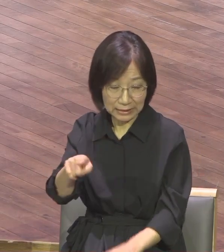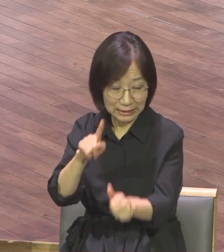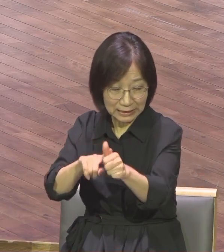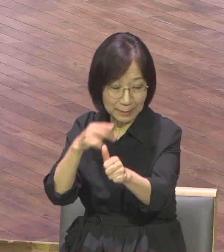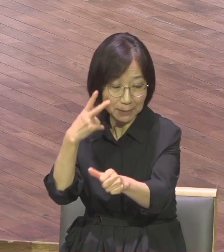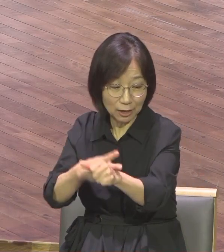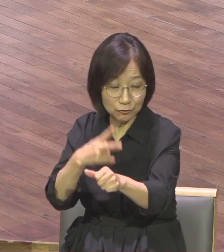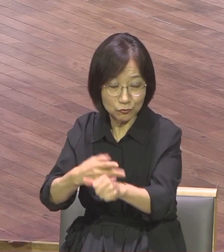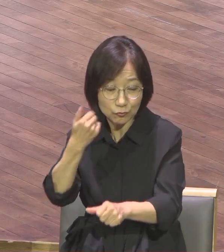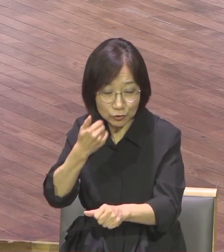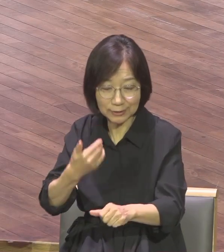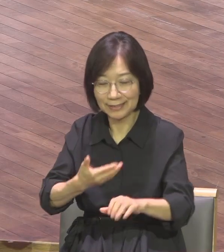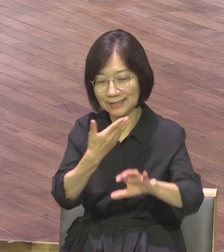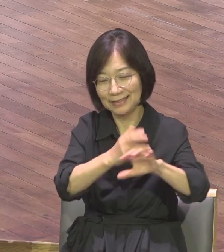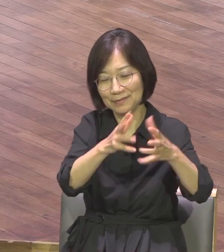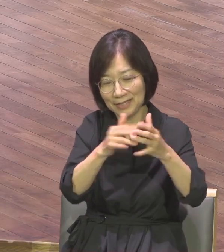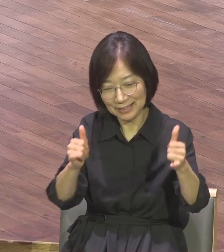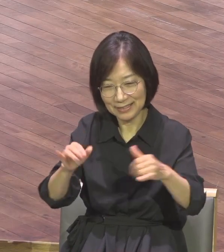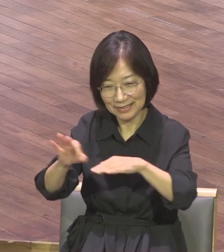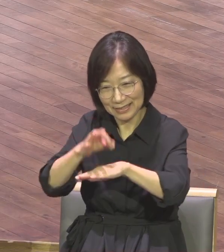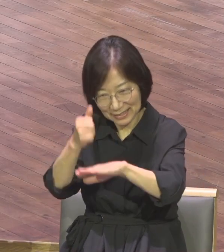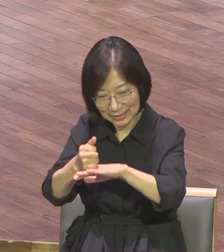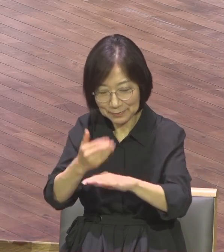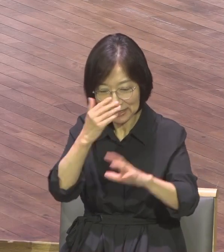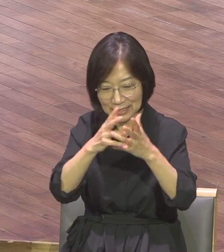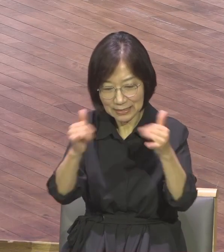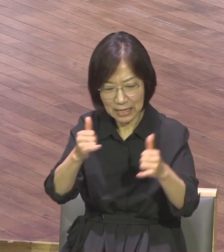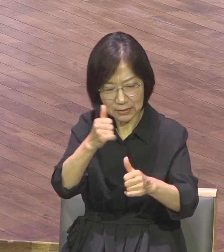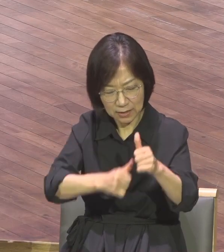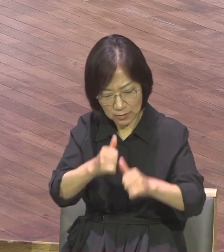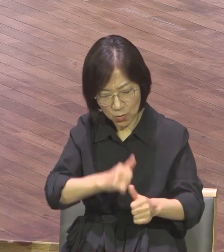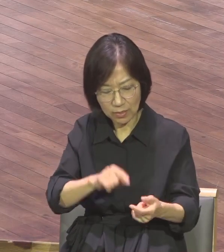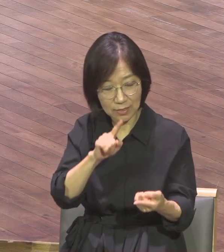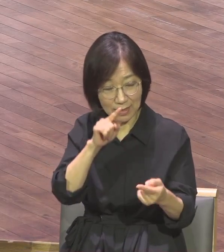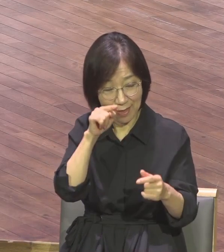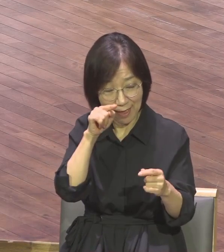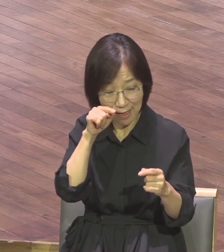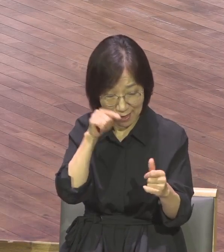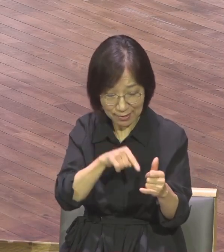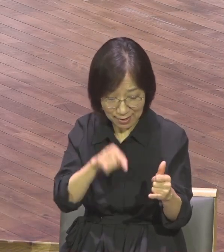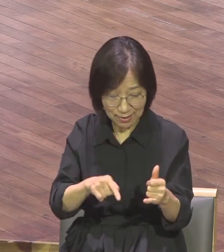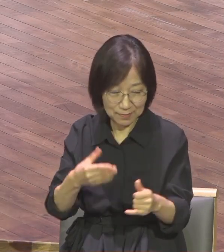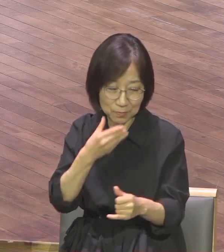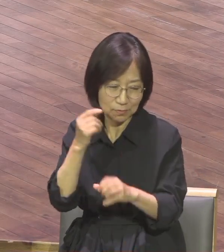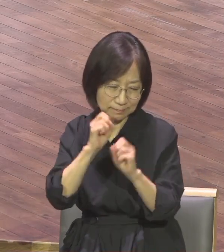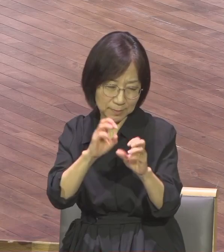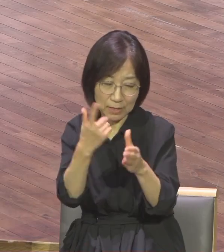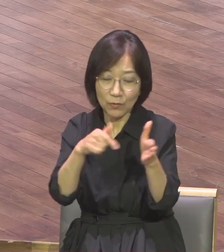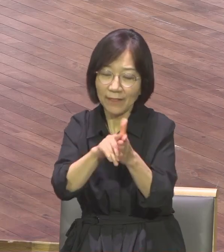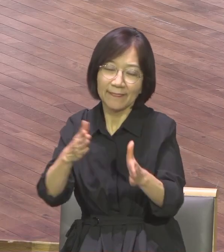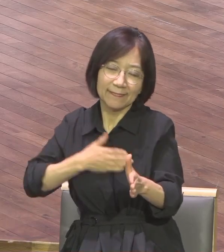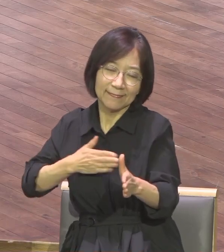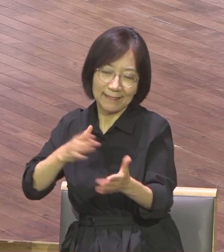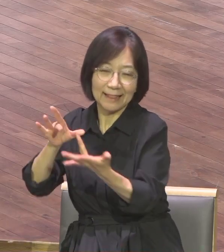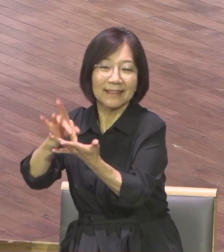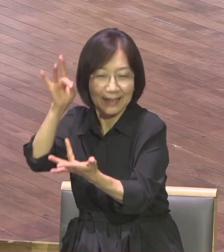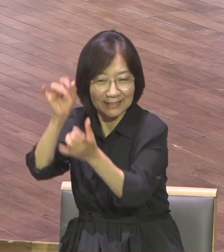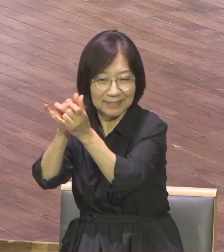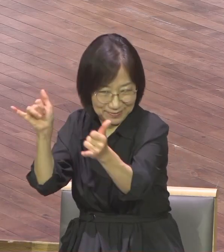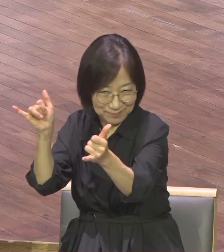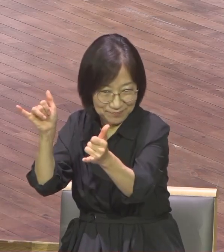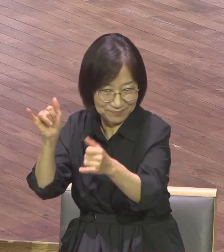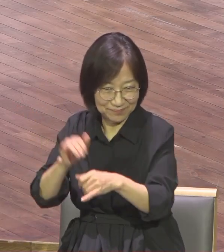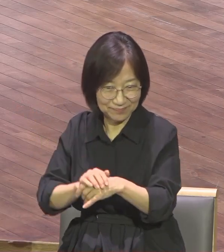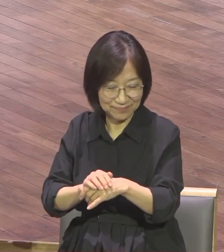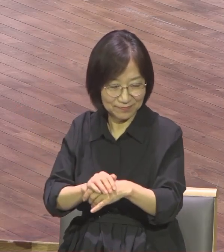이름을 이방인과 임금들과 이스라엘 자손들에게 전하기 위하여 택한 나의 그릇이라. 그가 내 이름을 위하여 얼마나 고난을